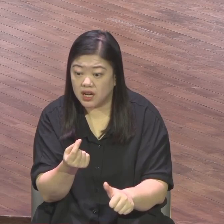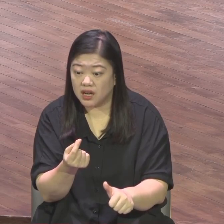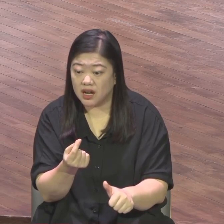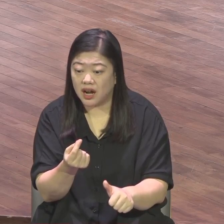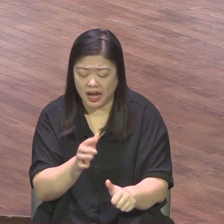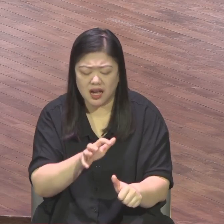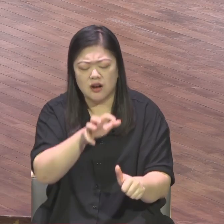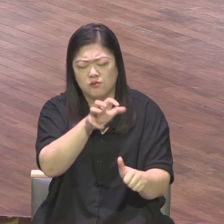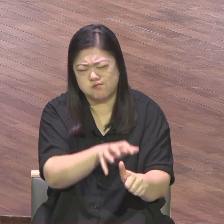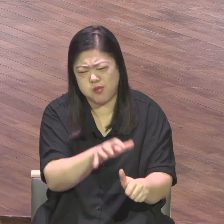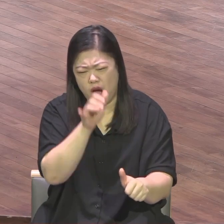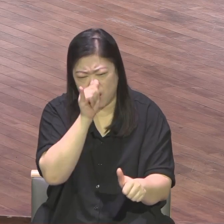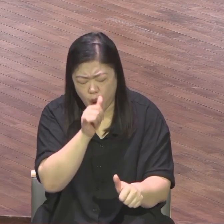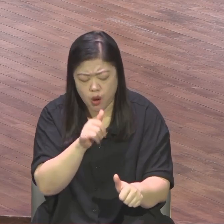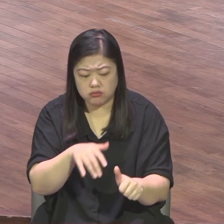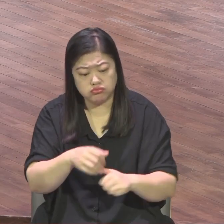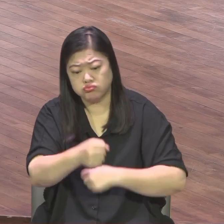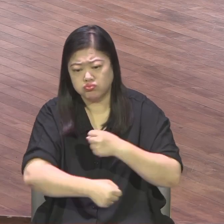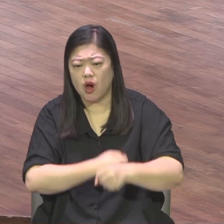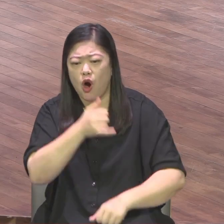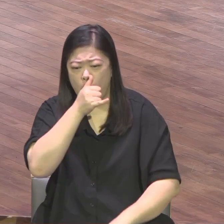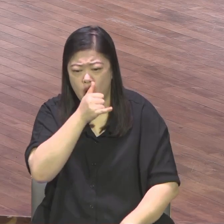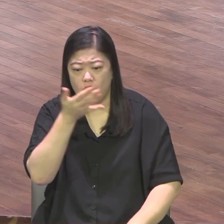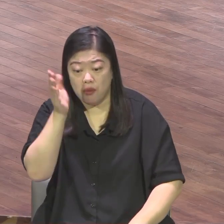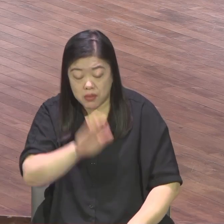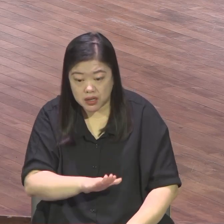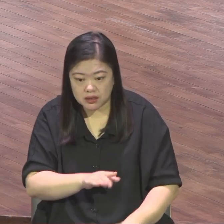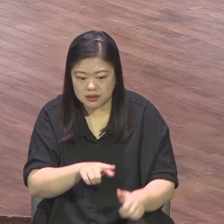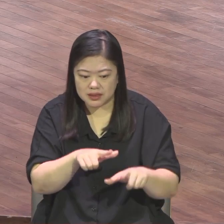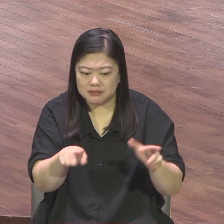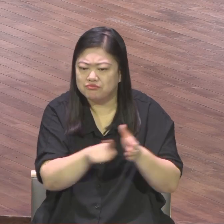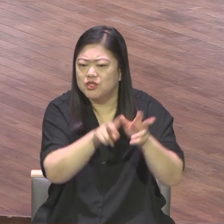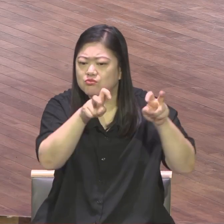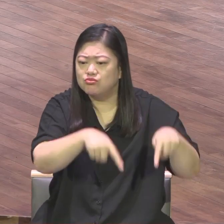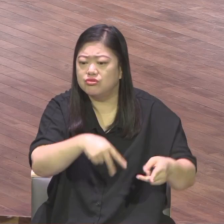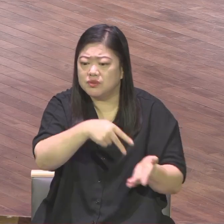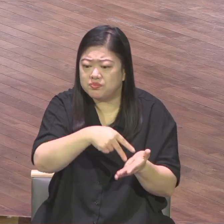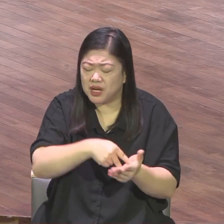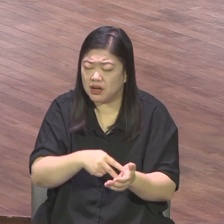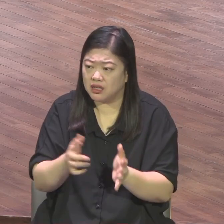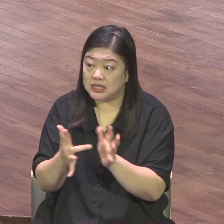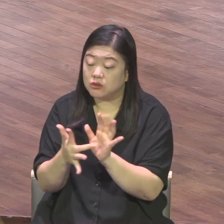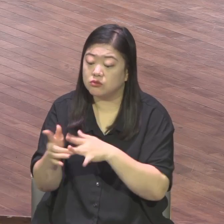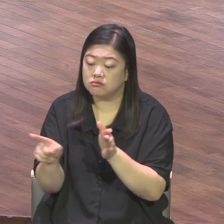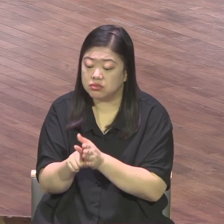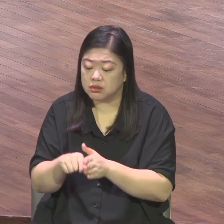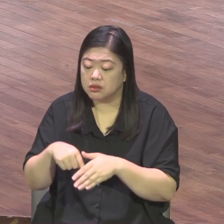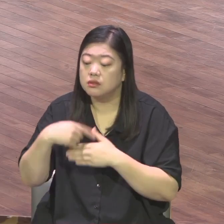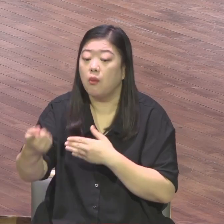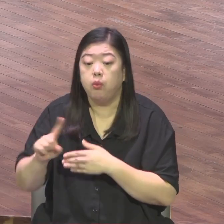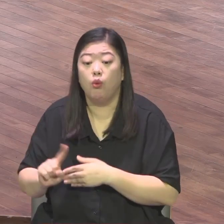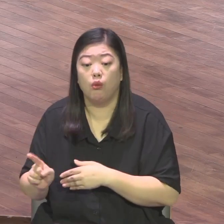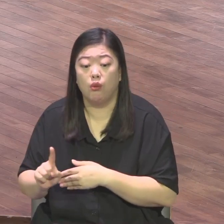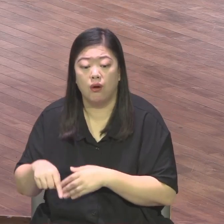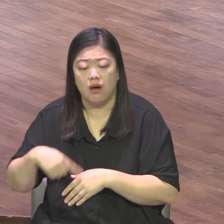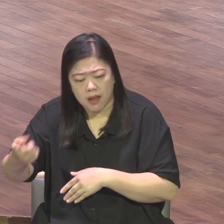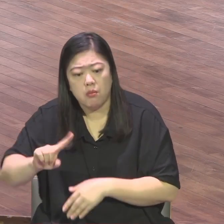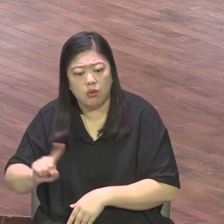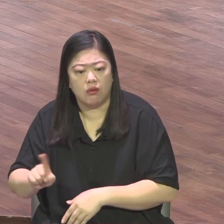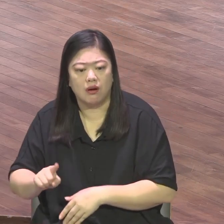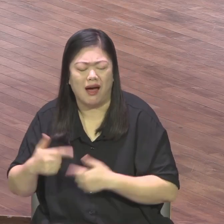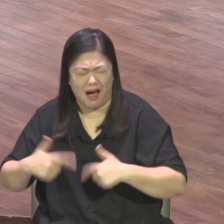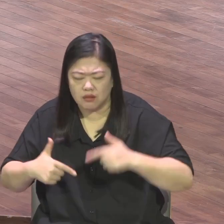잘못된 고정관념 잘못된 이런 선입견 이걸 증명하기 위해서 여러분의 삶이 직장에서